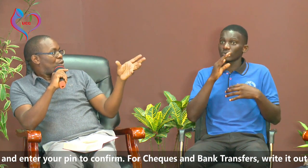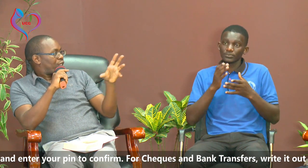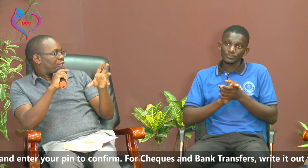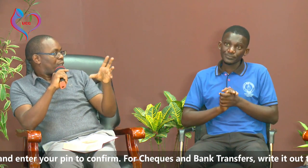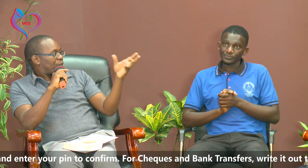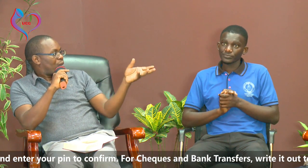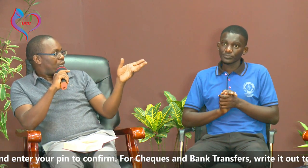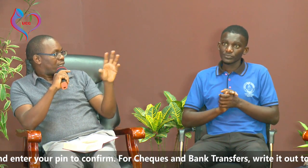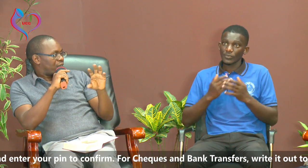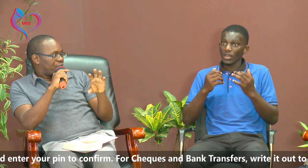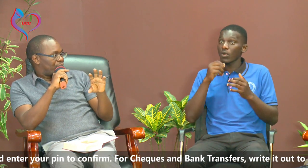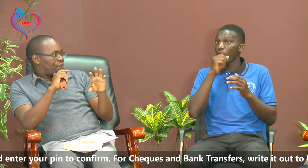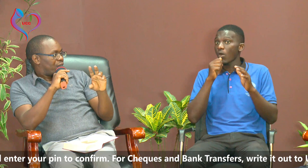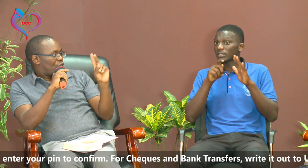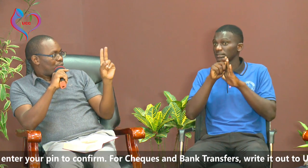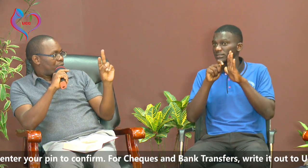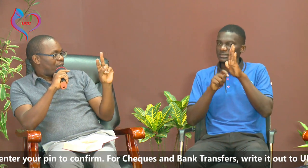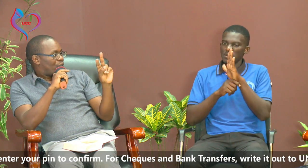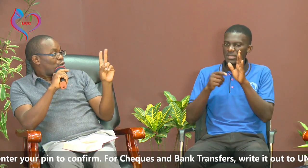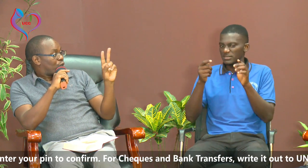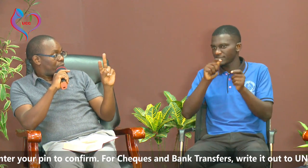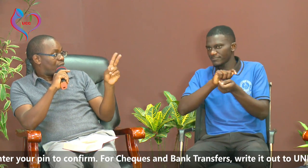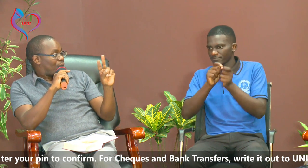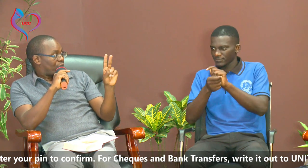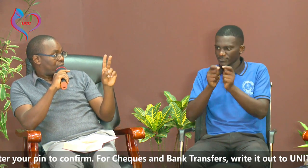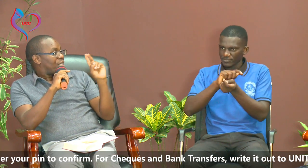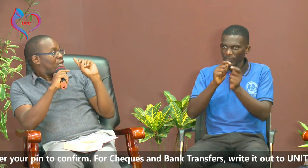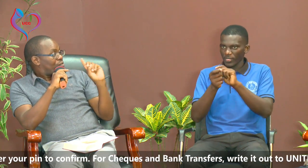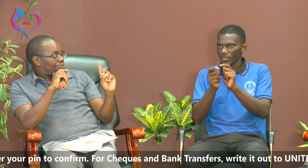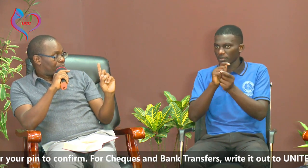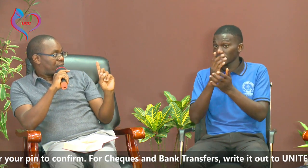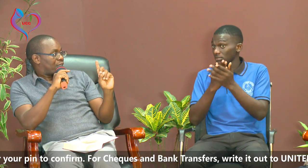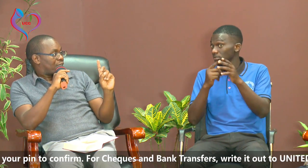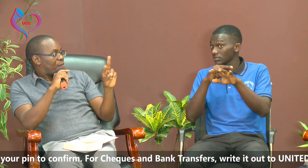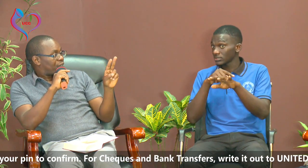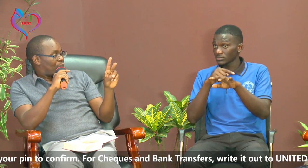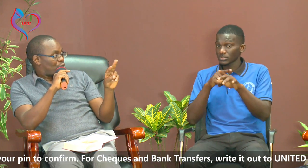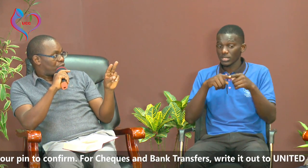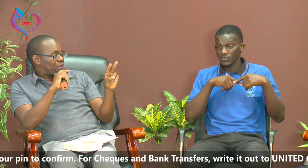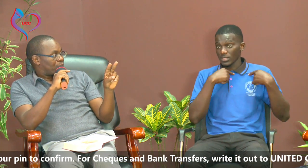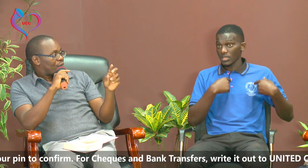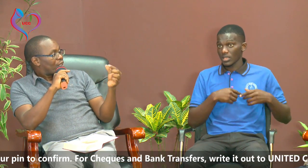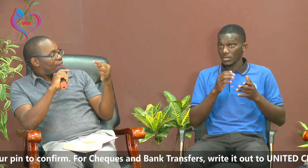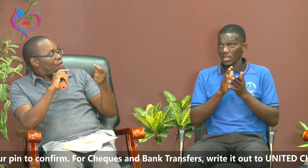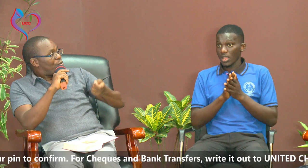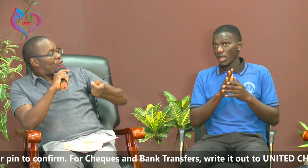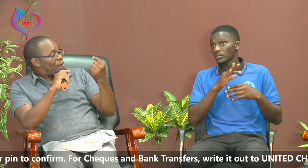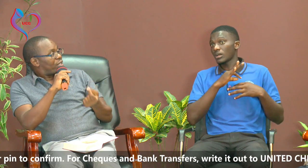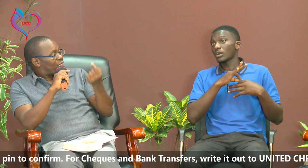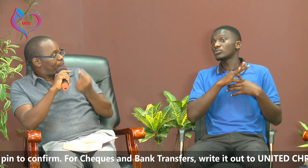Old Testament bitambula interchangeably omutima olusi bitambula si kyeshepche kitegeza ne bitambula olusi chechemu naye obakwesa